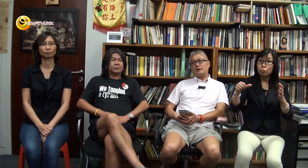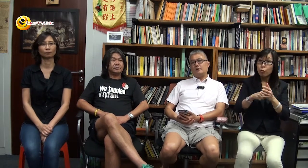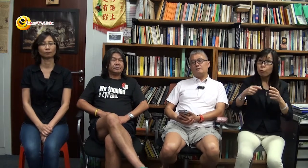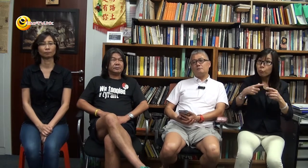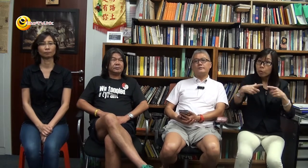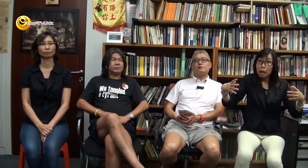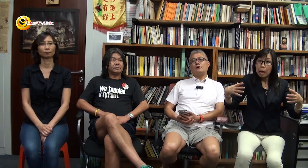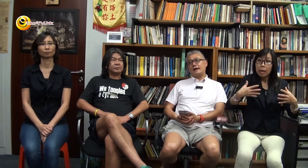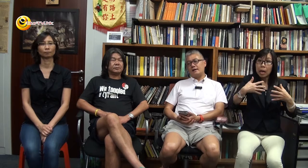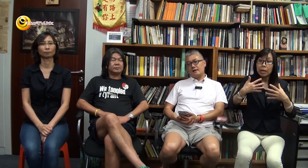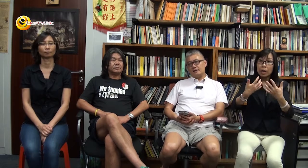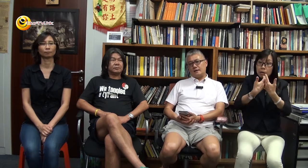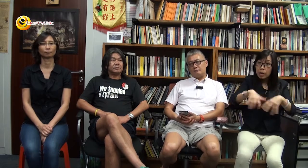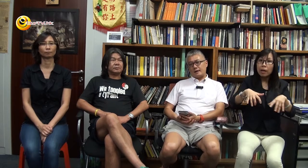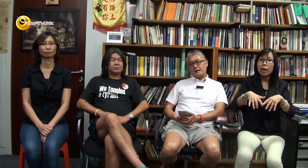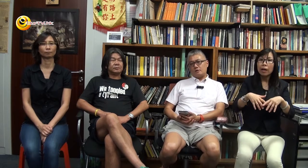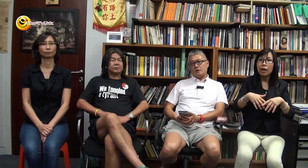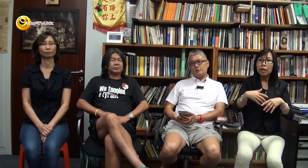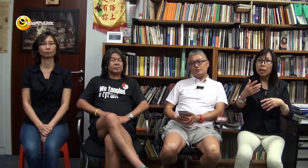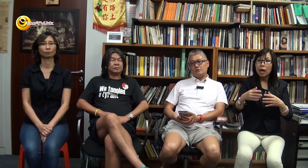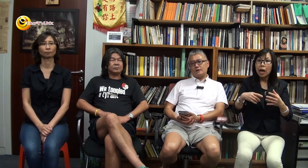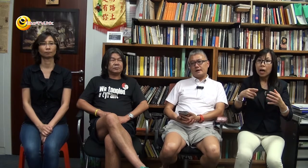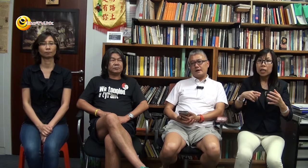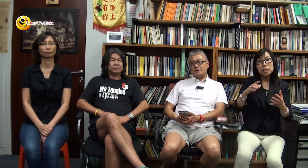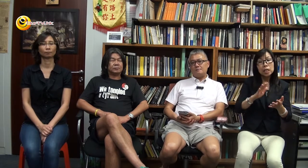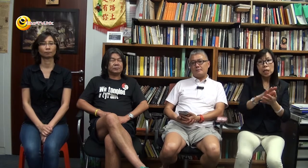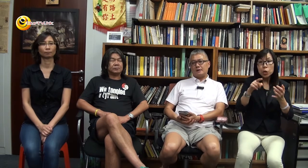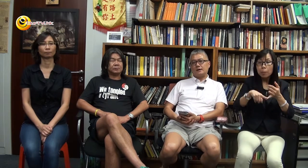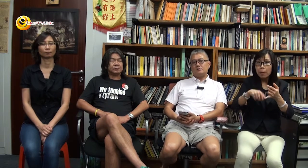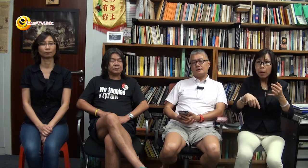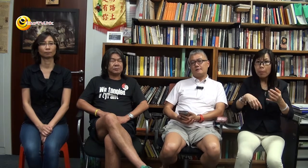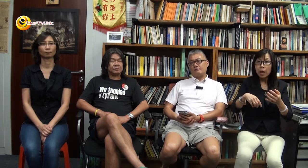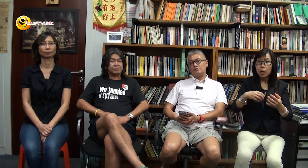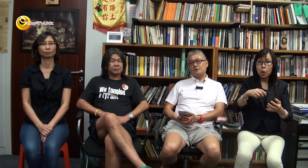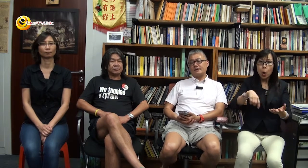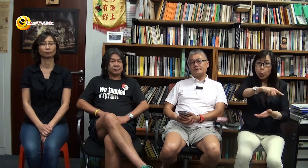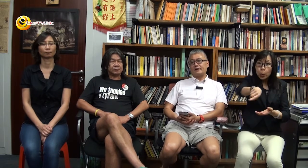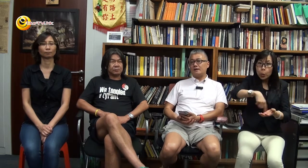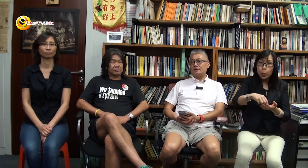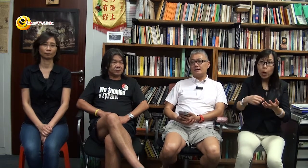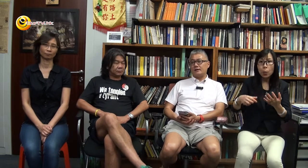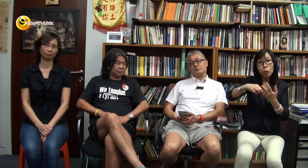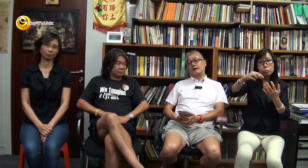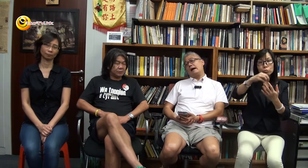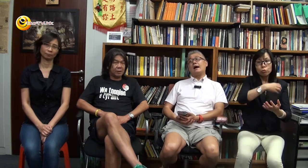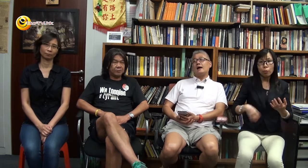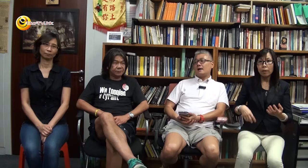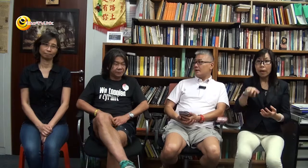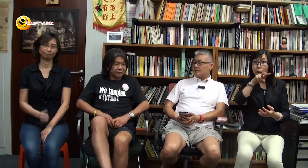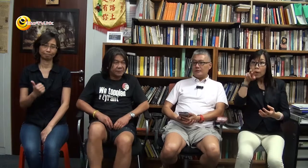家都可以唔走耐嘅年尾嘅區議會選舉咧，大家可以慢慢睇，出年立法會選舉更加可以繼